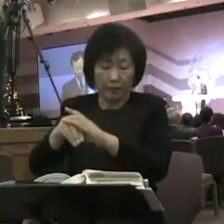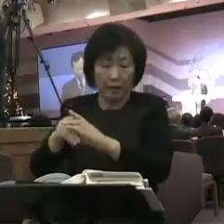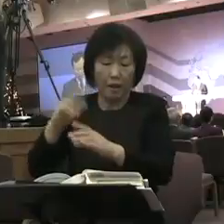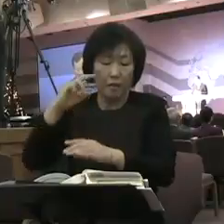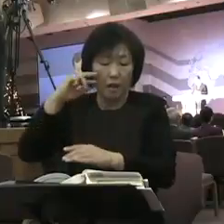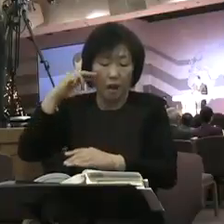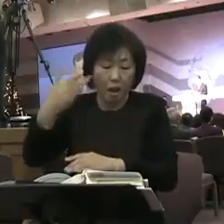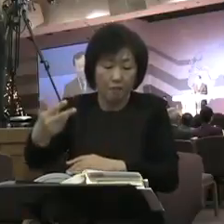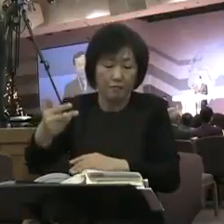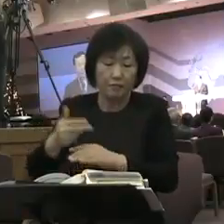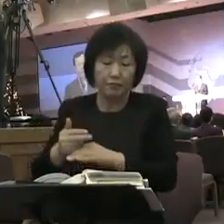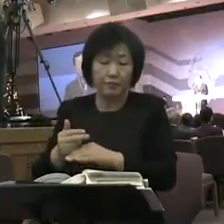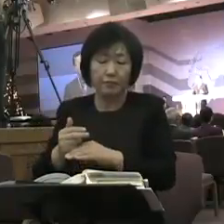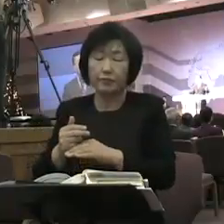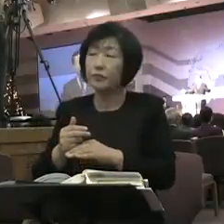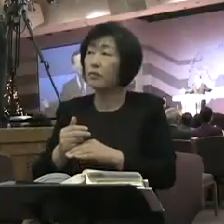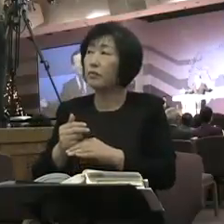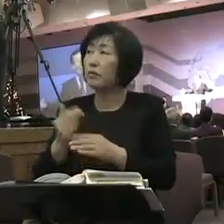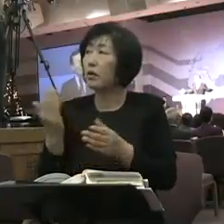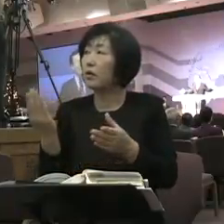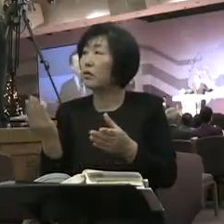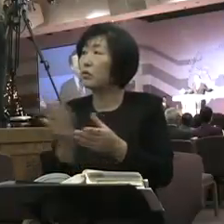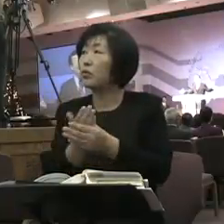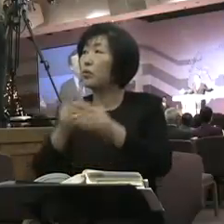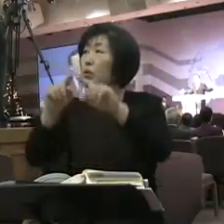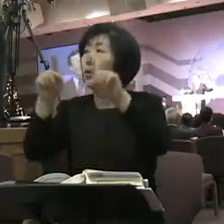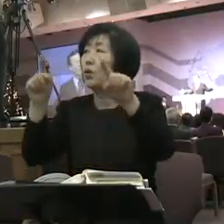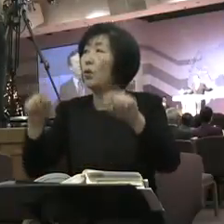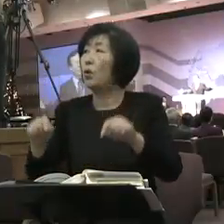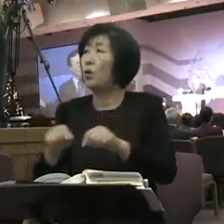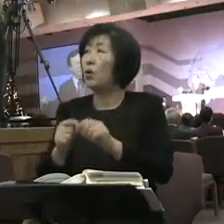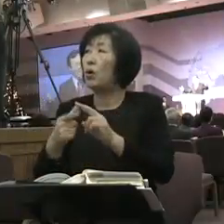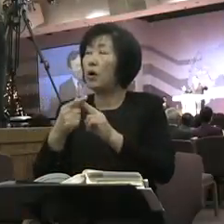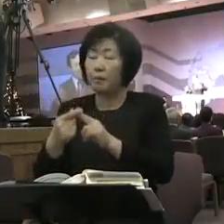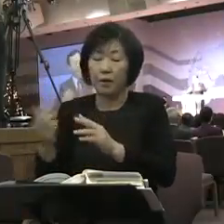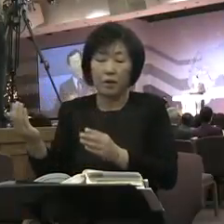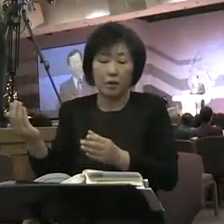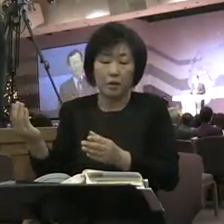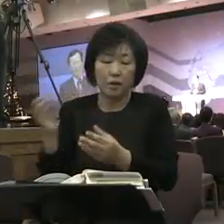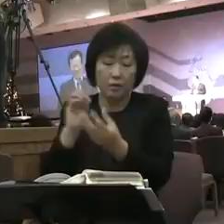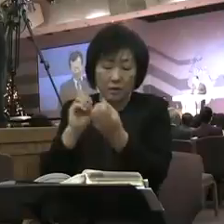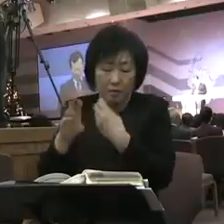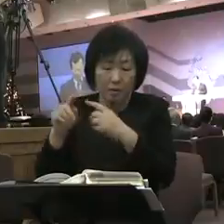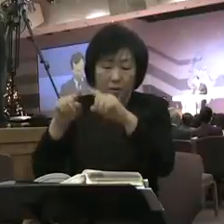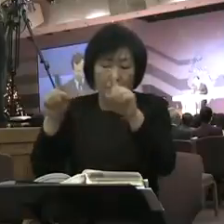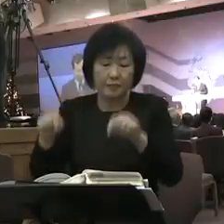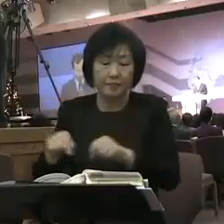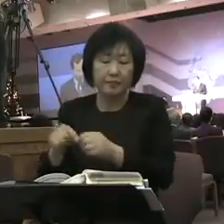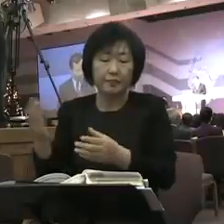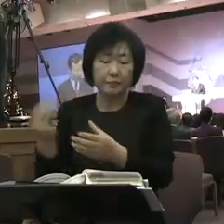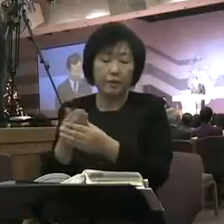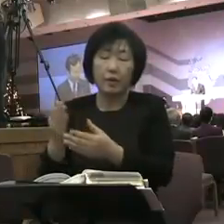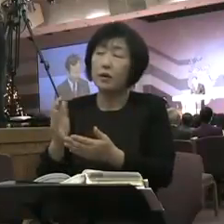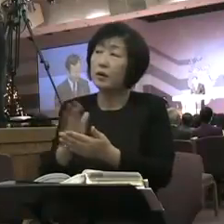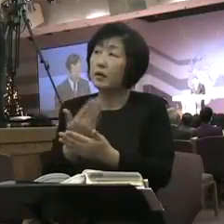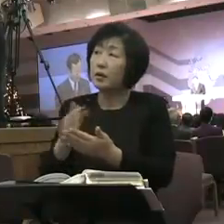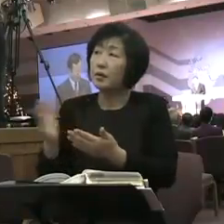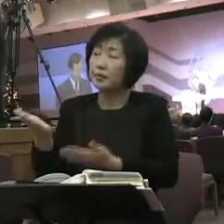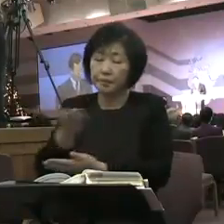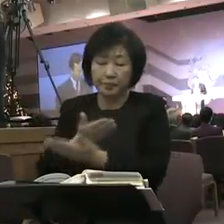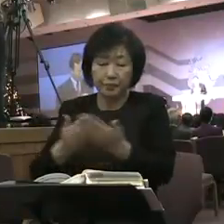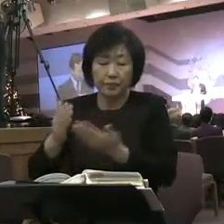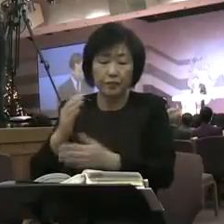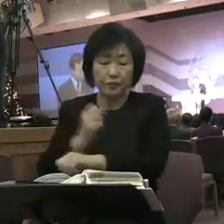다음 주일날 주보 삽지에 우리가 같이 그 기도 응답 받은 것을 같이 보며 은혜를 나누도록